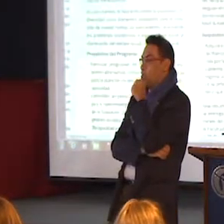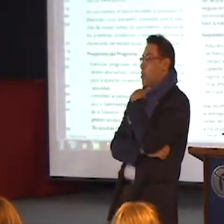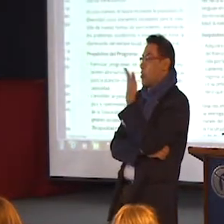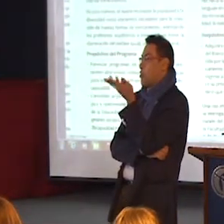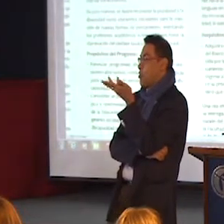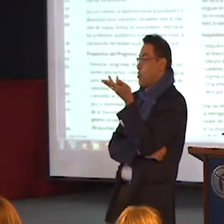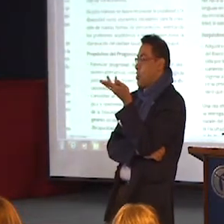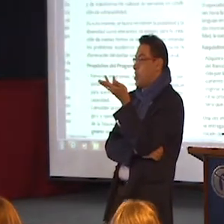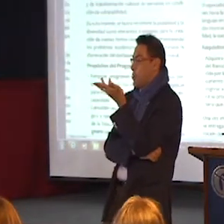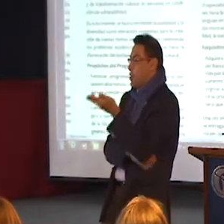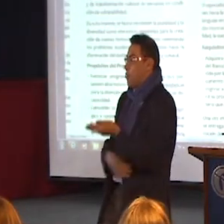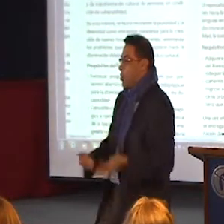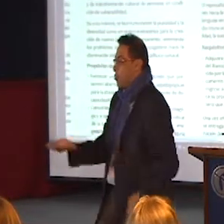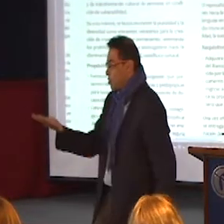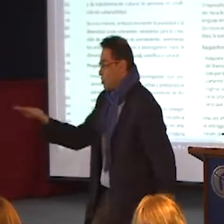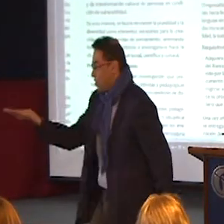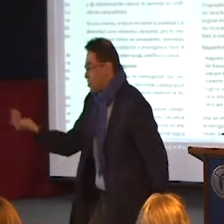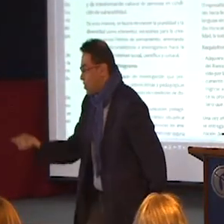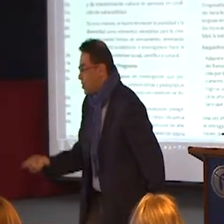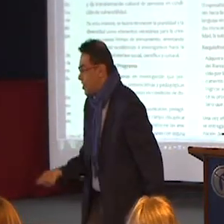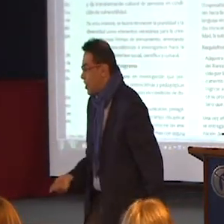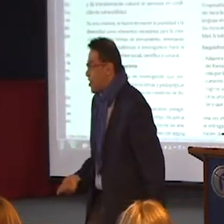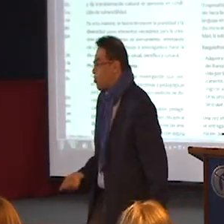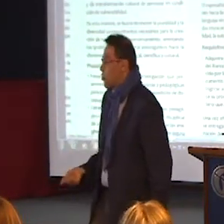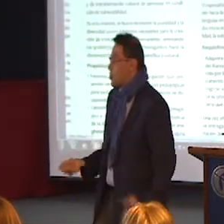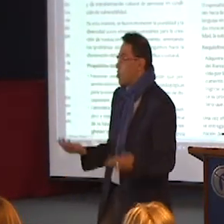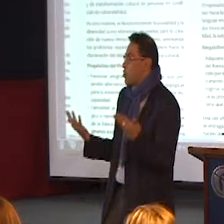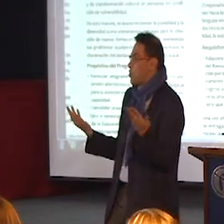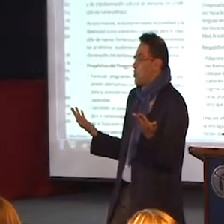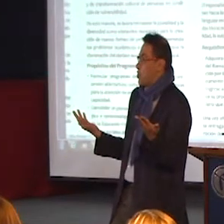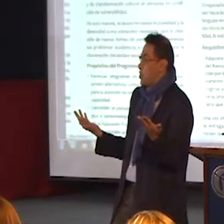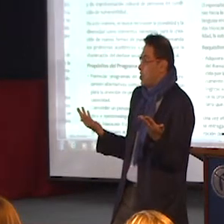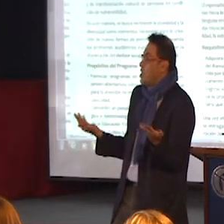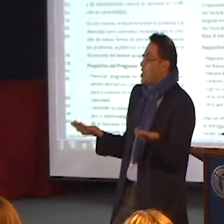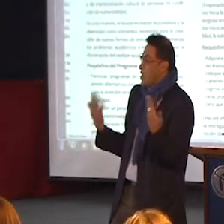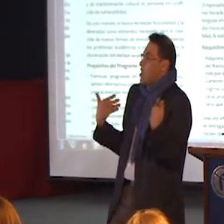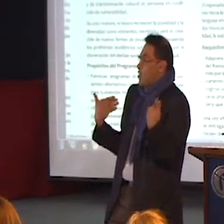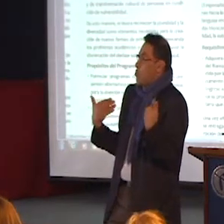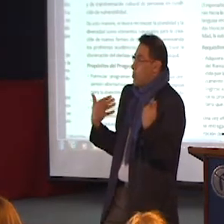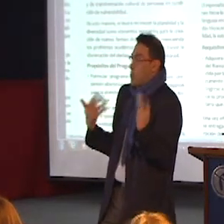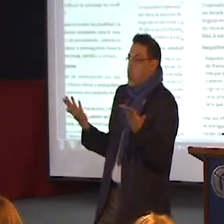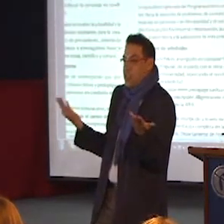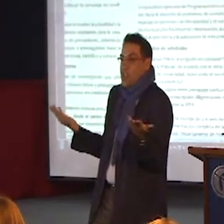a las personas. Pero eso, por ejemplo, la pregunta que usted hacía en algún momento,